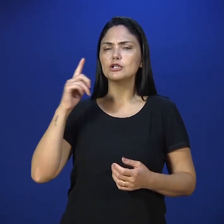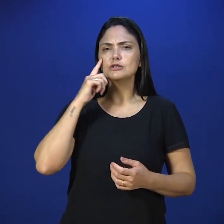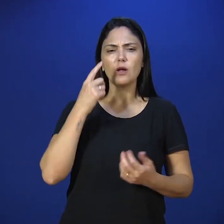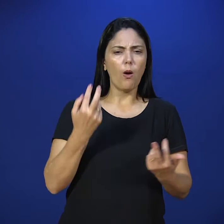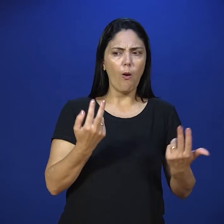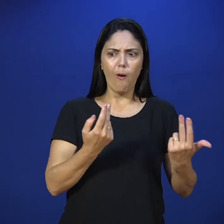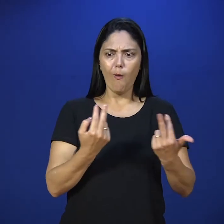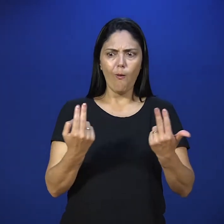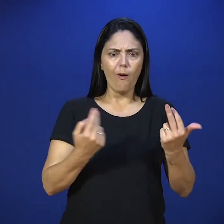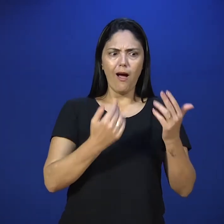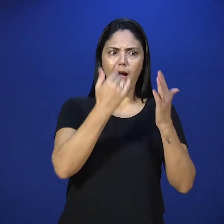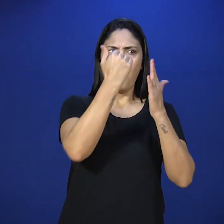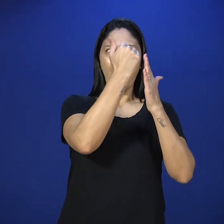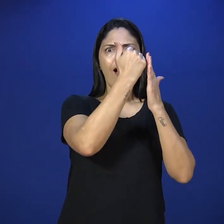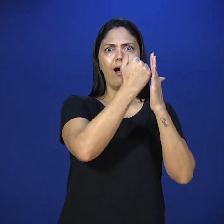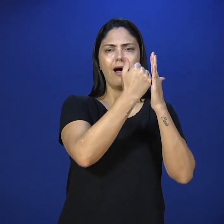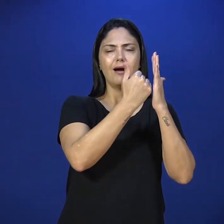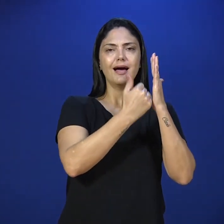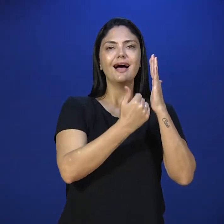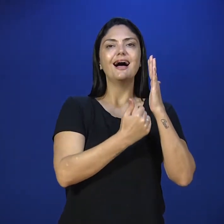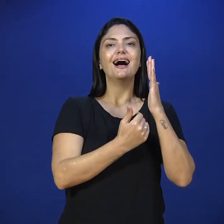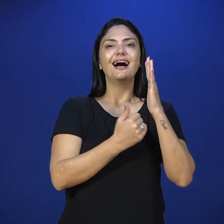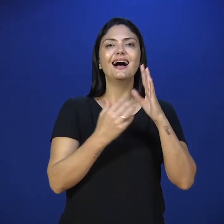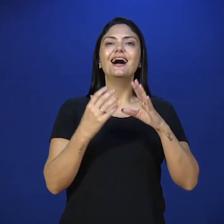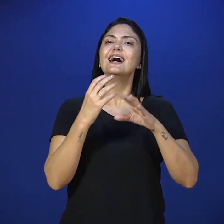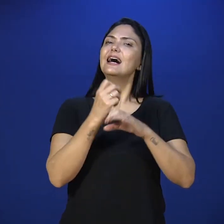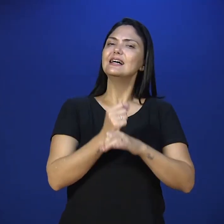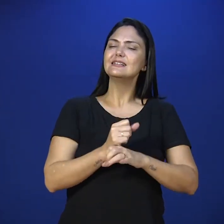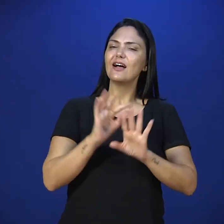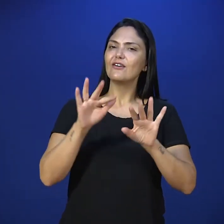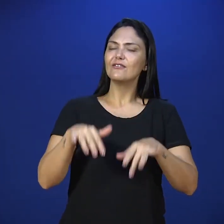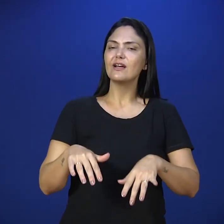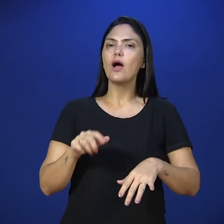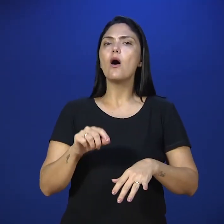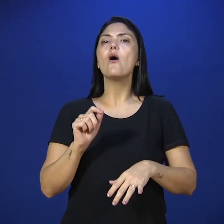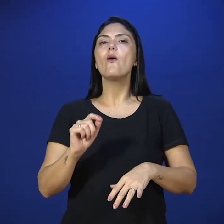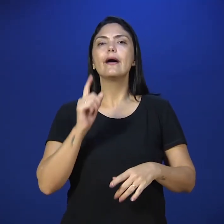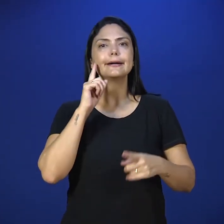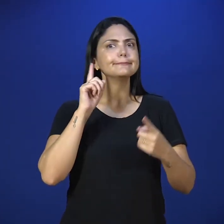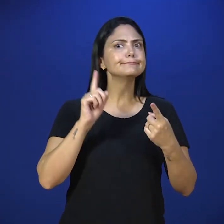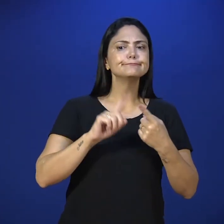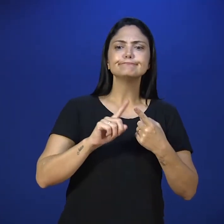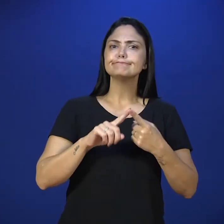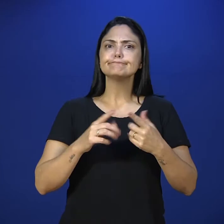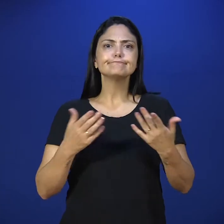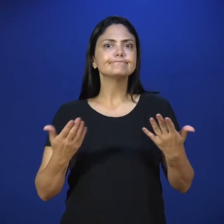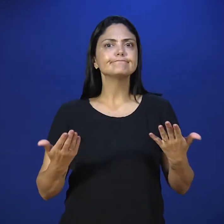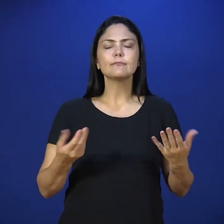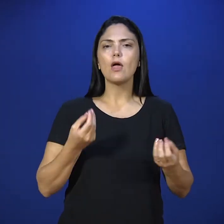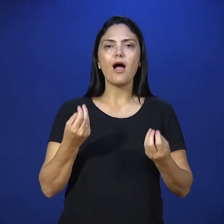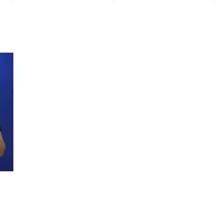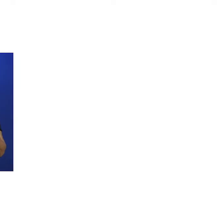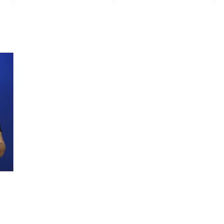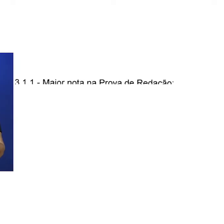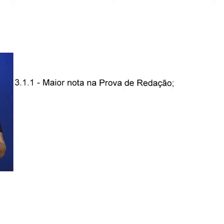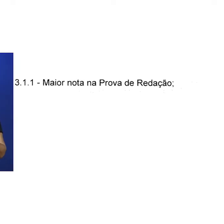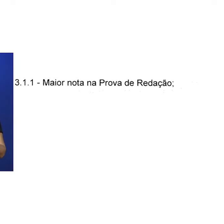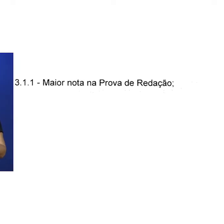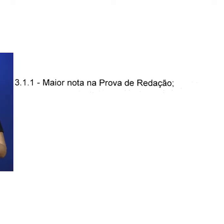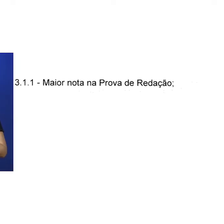idêntica classificação, após a apuração do resultado final, o desempate será feito pelos seguintes